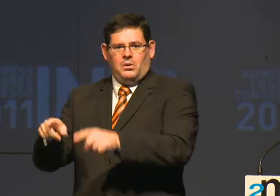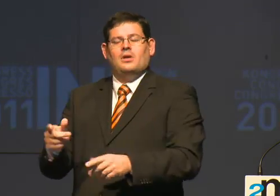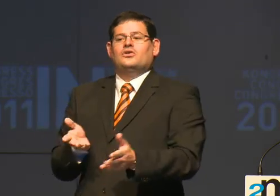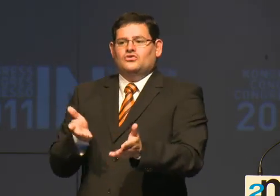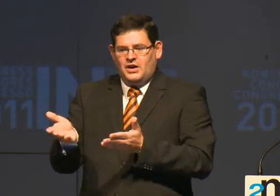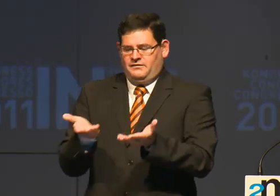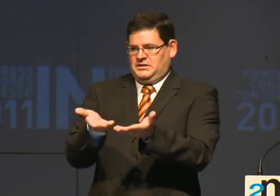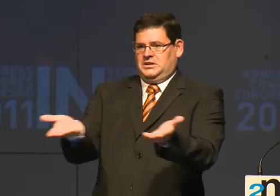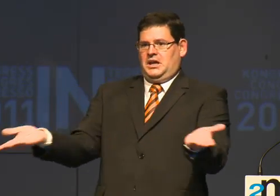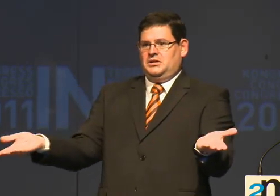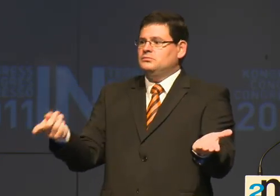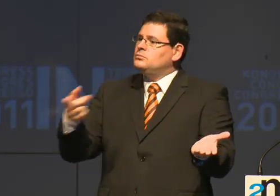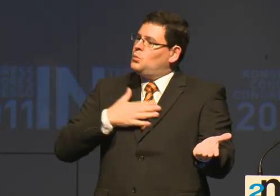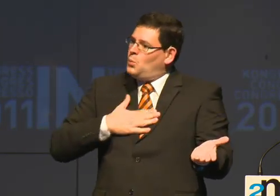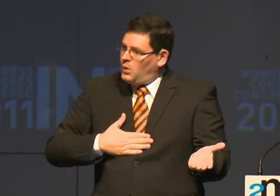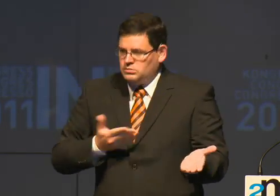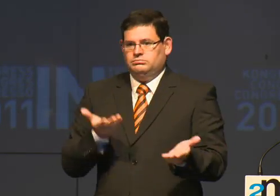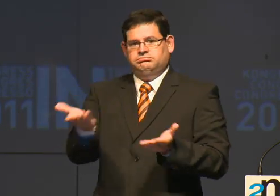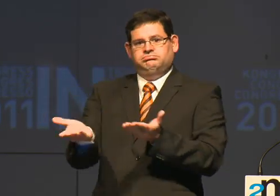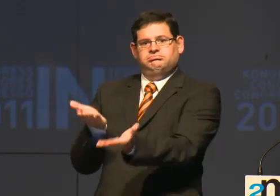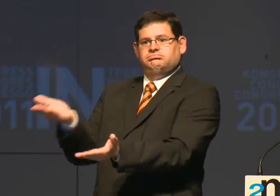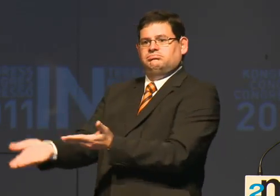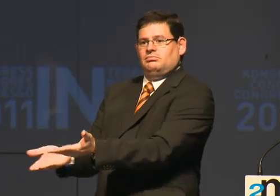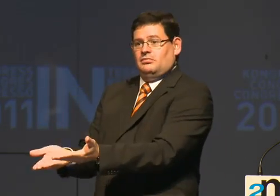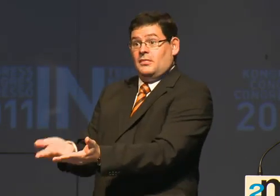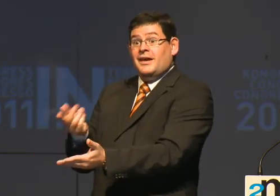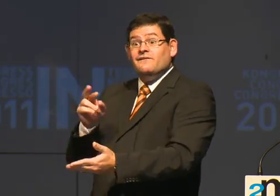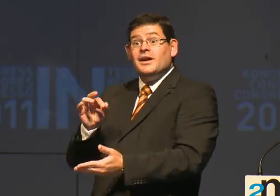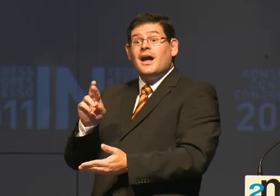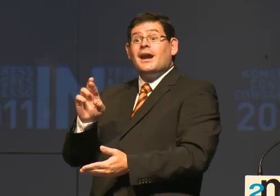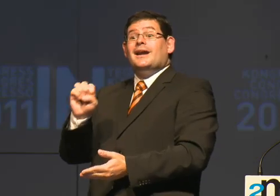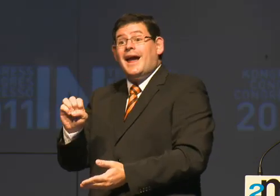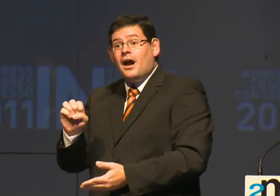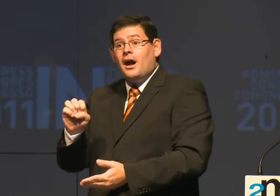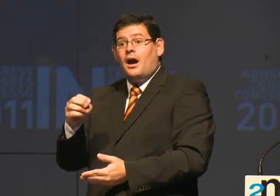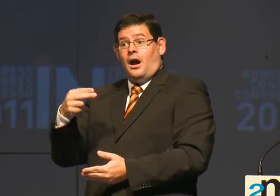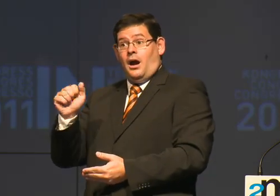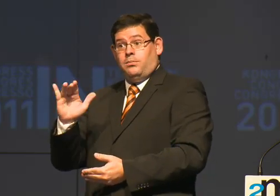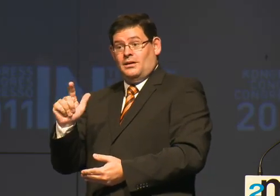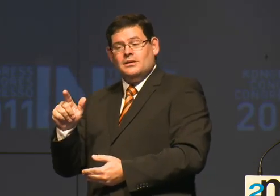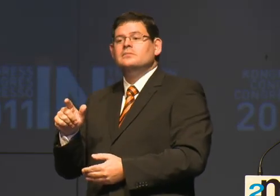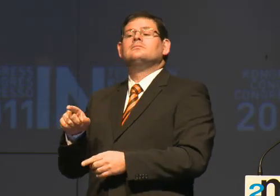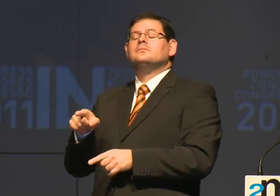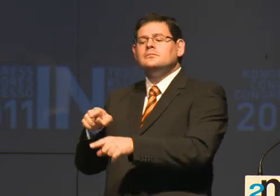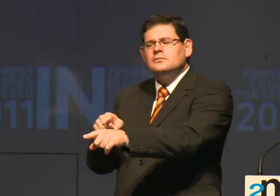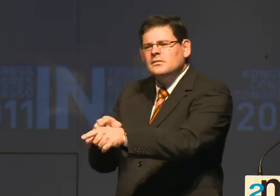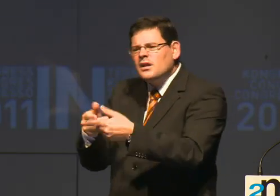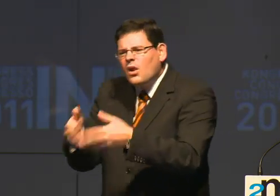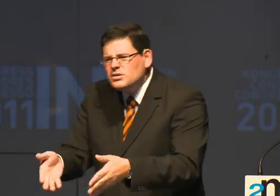Que les services puissent proposer différentes mesures aux personnes sourdes, que les services s'adaptent et